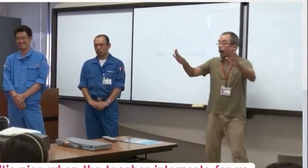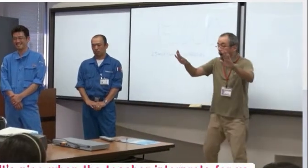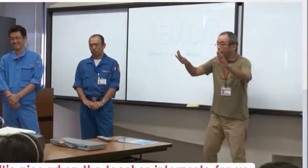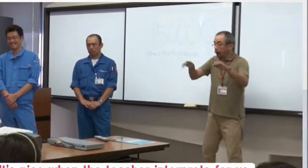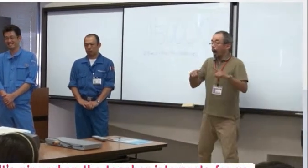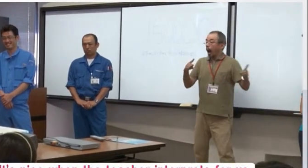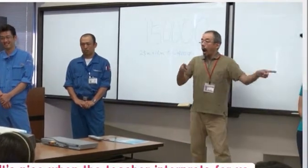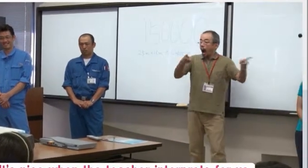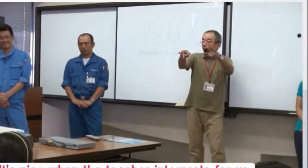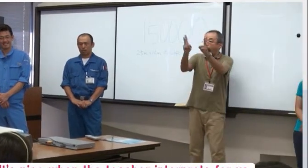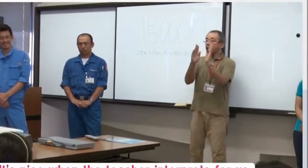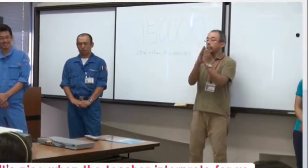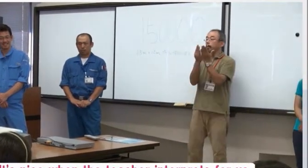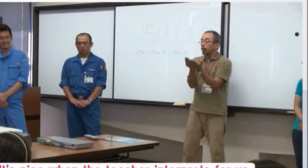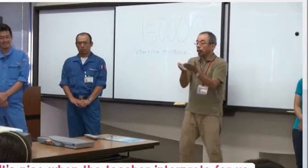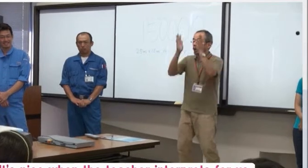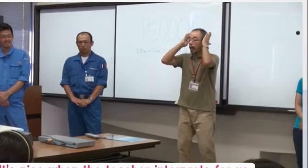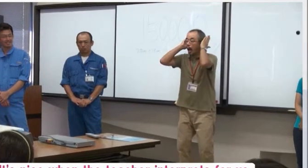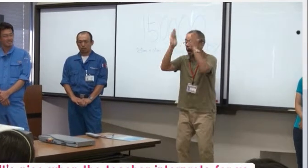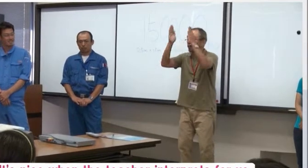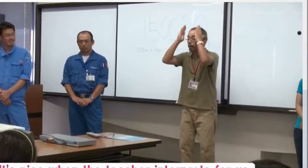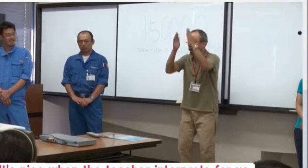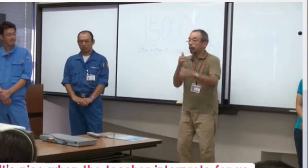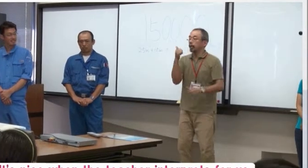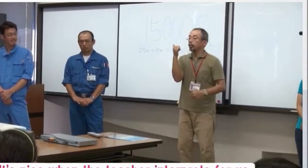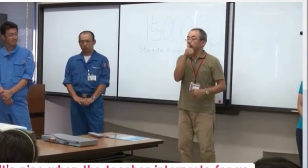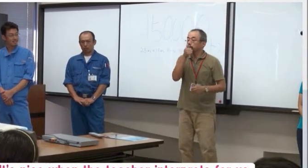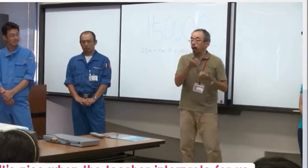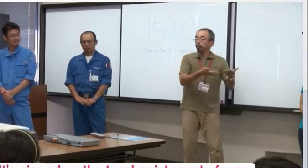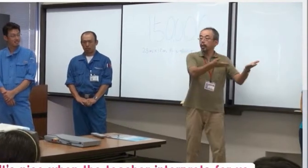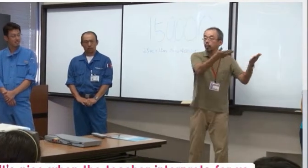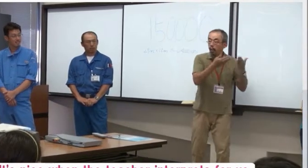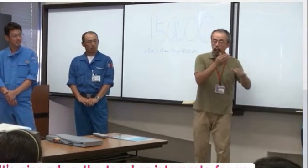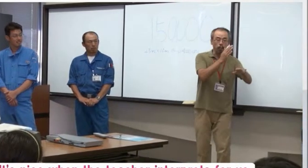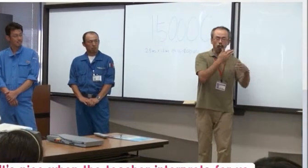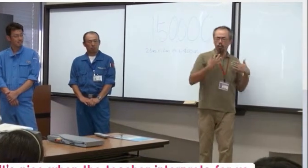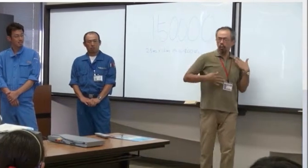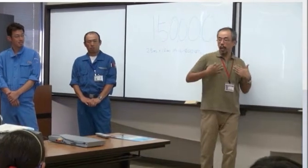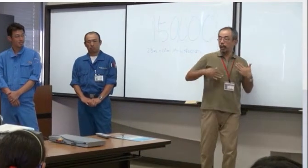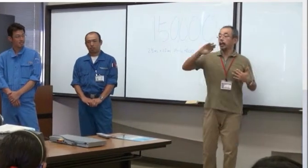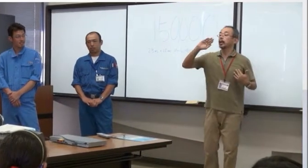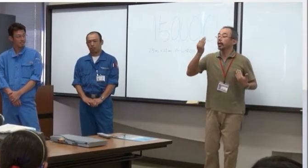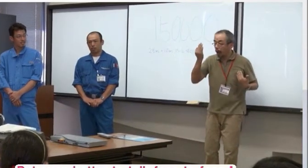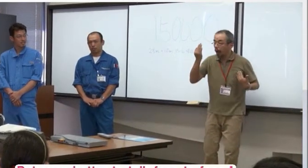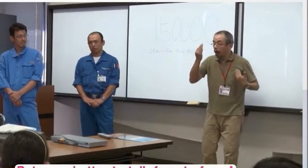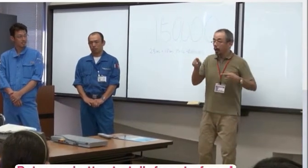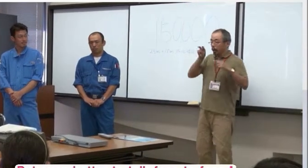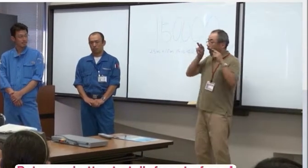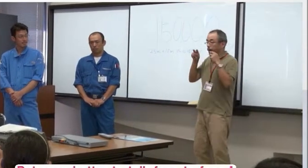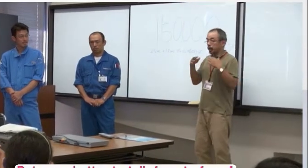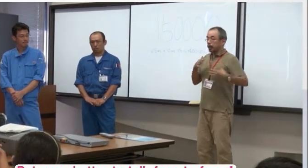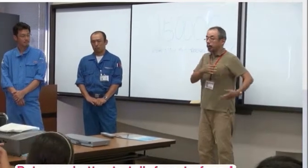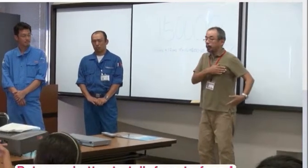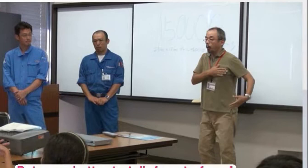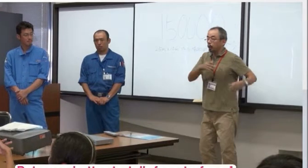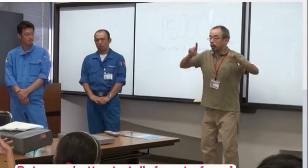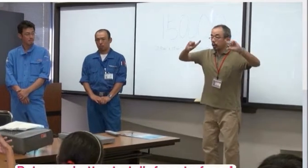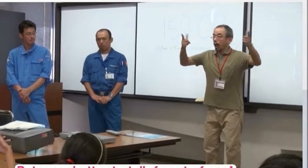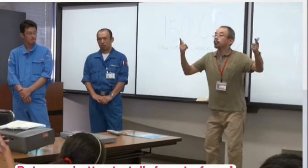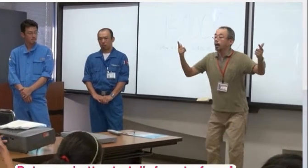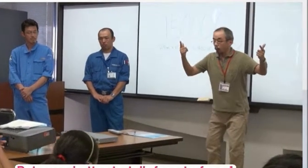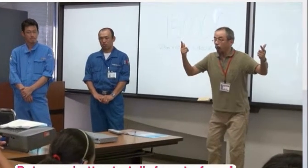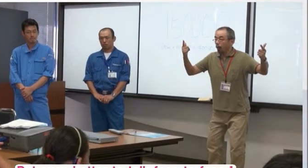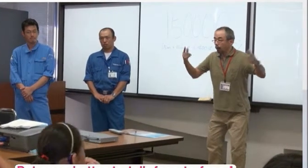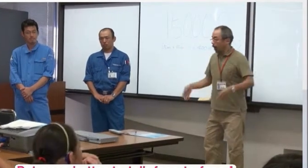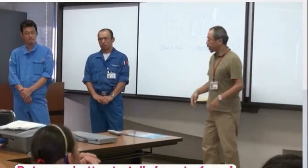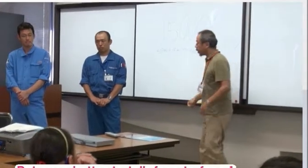だから、橋本先生が頑張って通訳してくれても嬉しいけどな、やっぱり気持ちは違